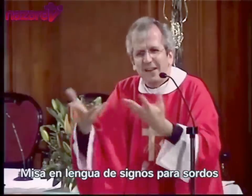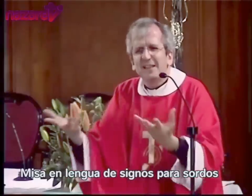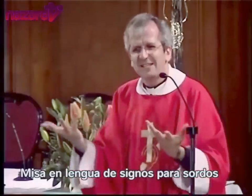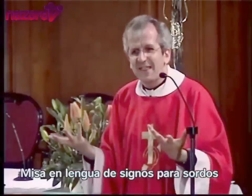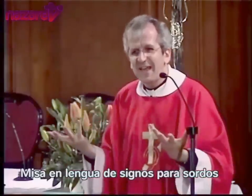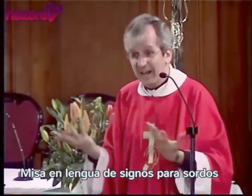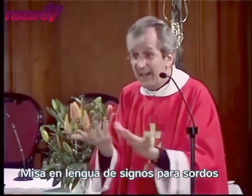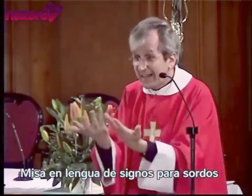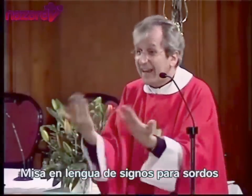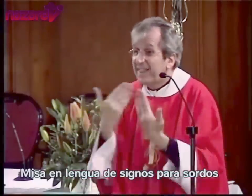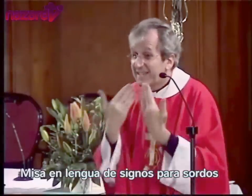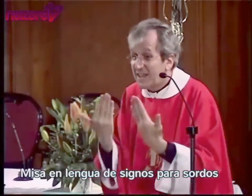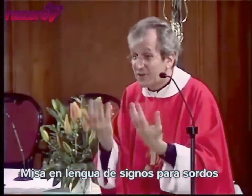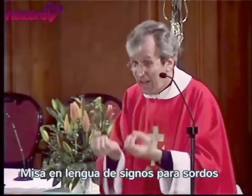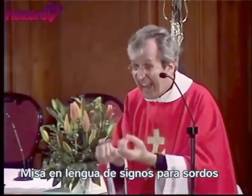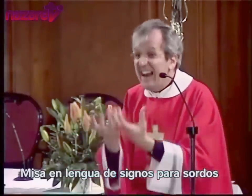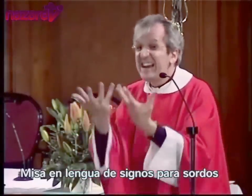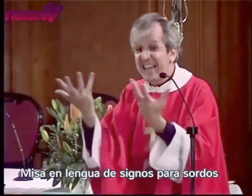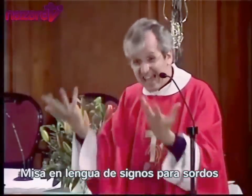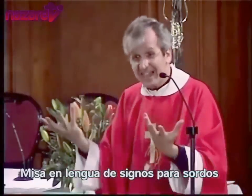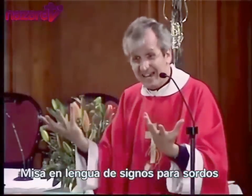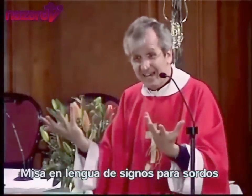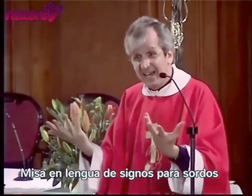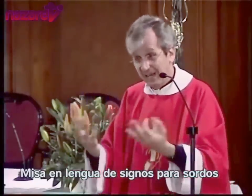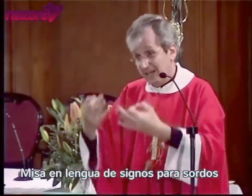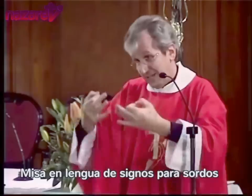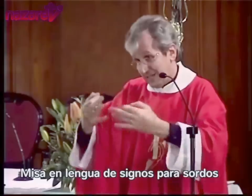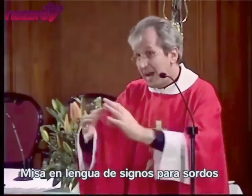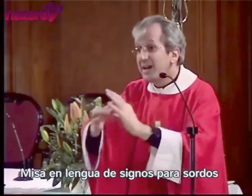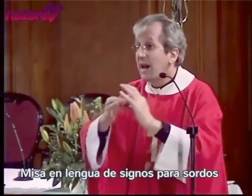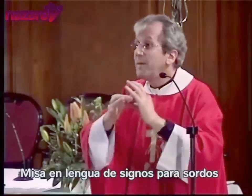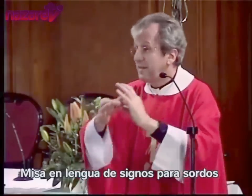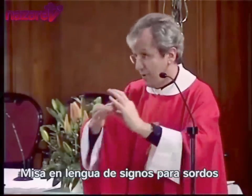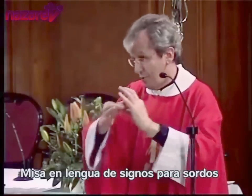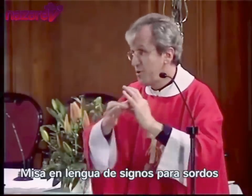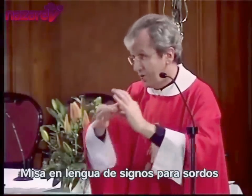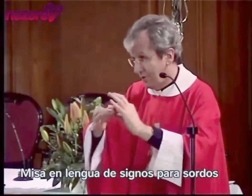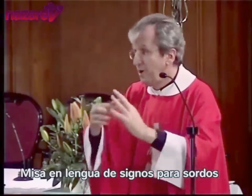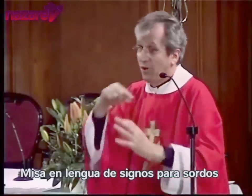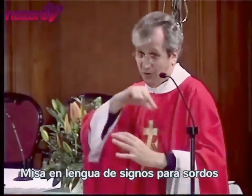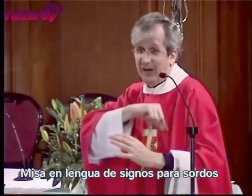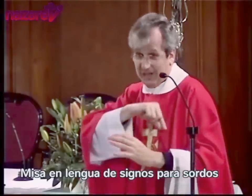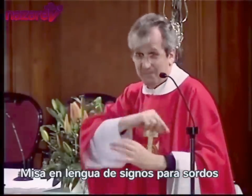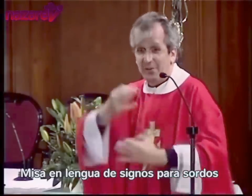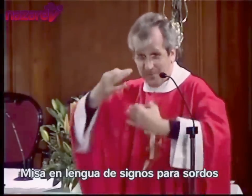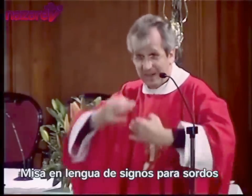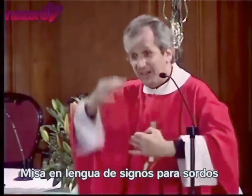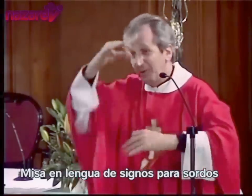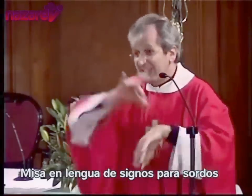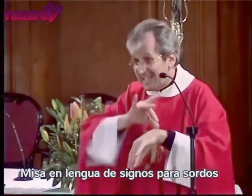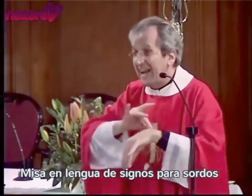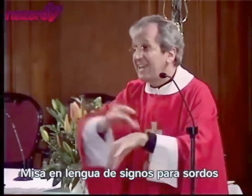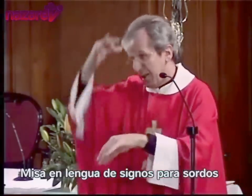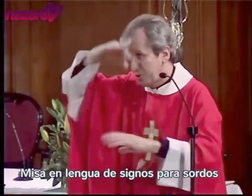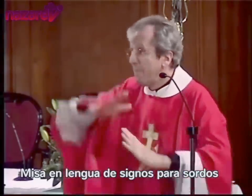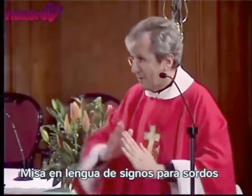maneras diferentes de hacer, que gracias a Dios enriquecen, si están realmente en comunión con el Espíritu verdadero,